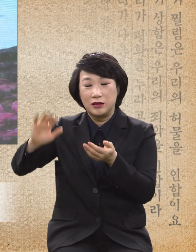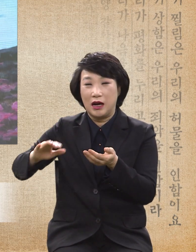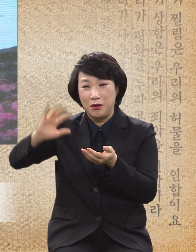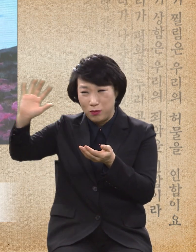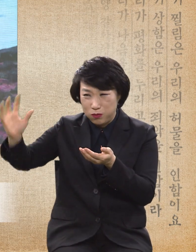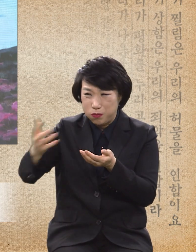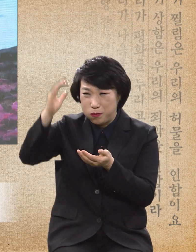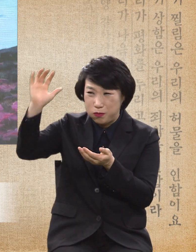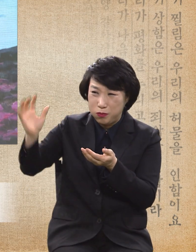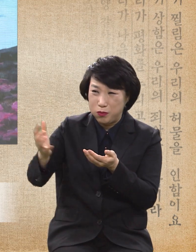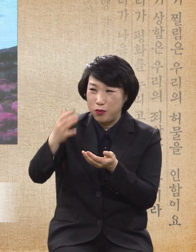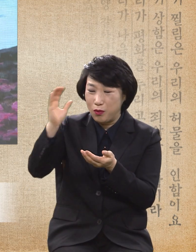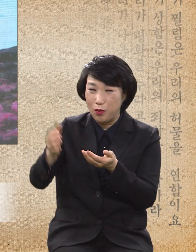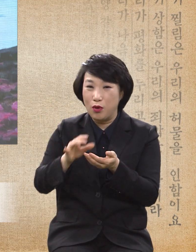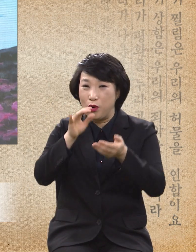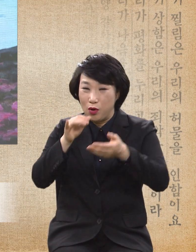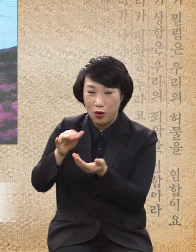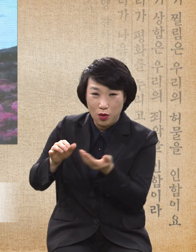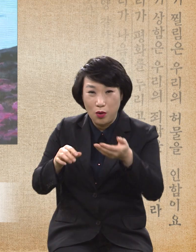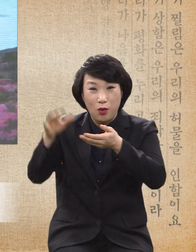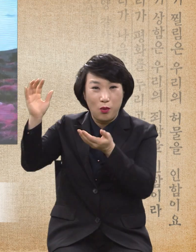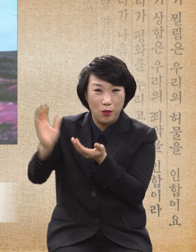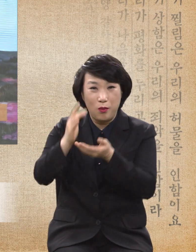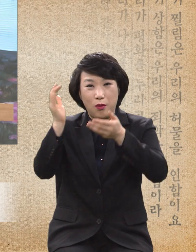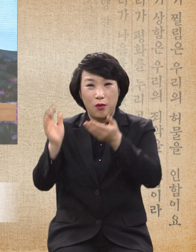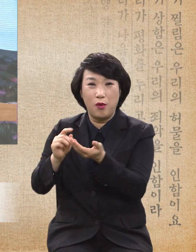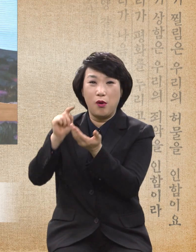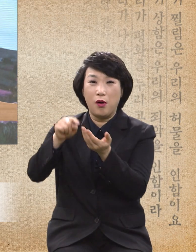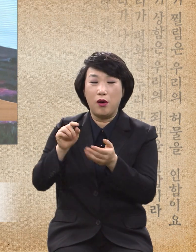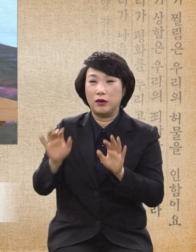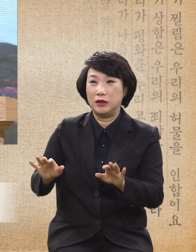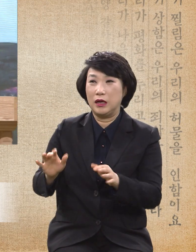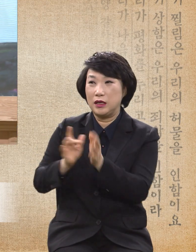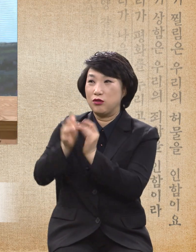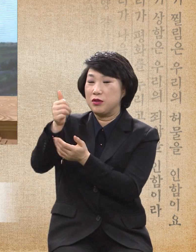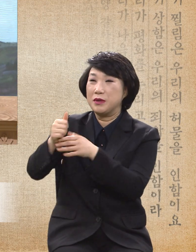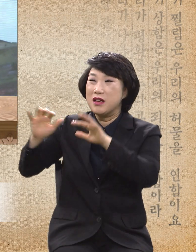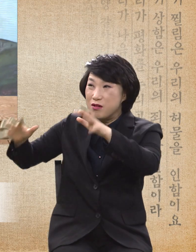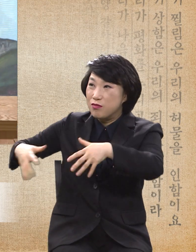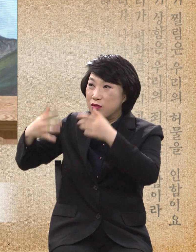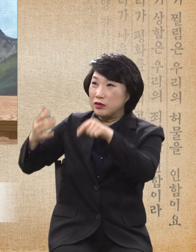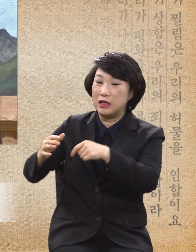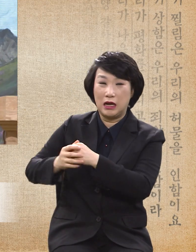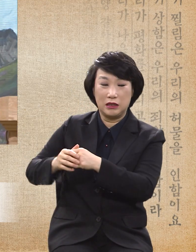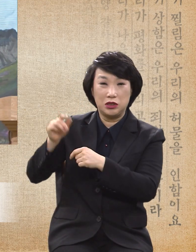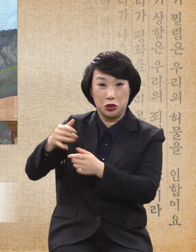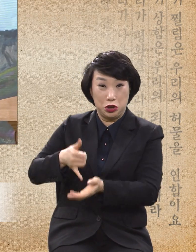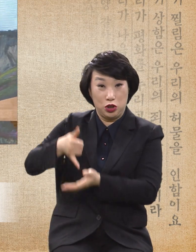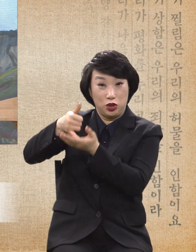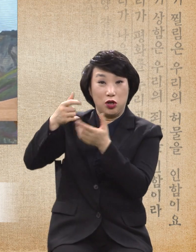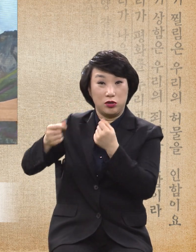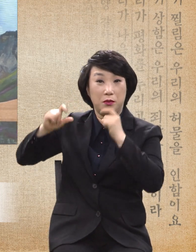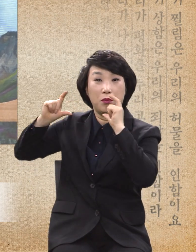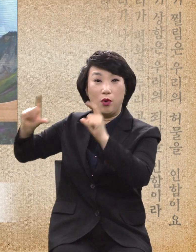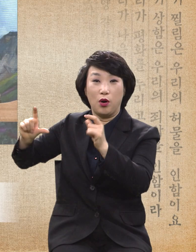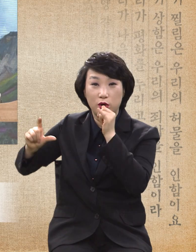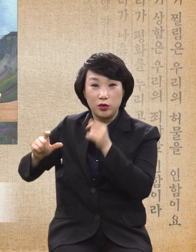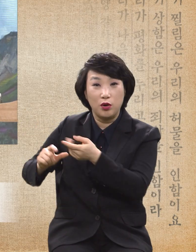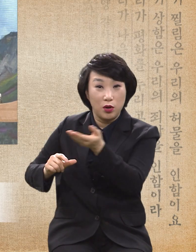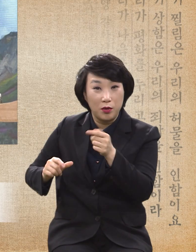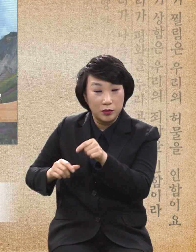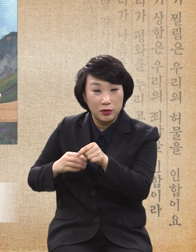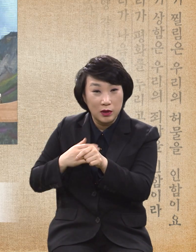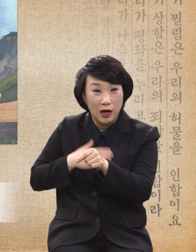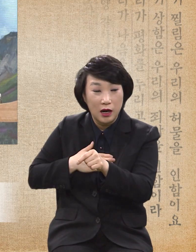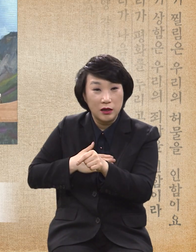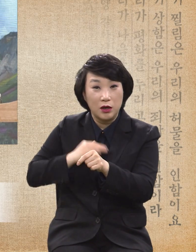풍랑도 하나의 인격적으로 취급했어요. 인격적으로. 우리 잘 알아야